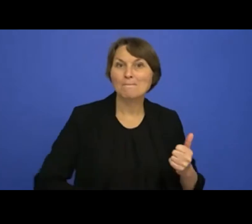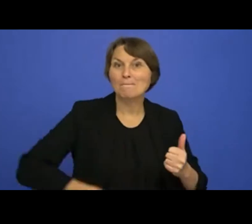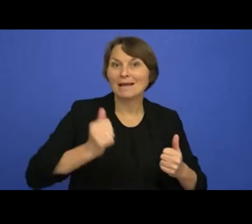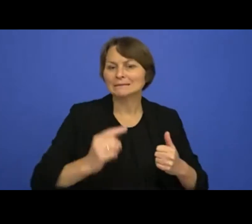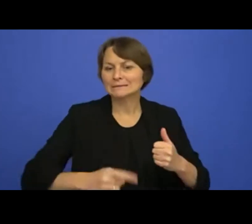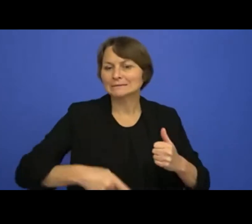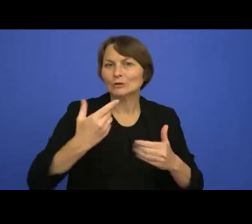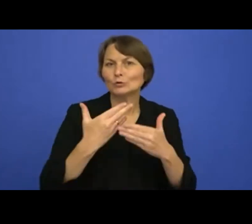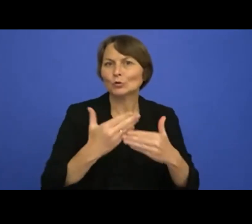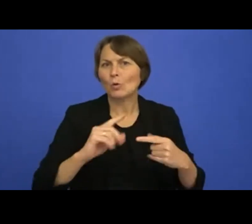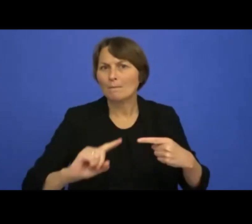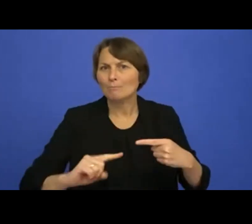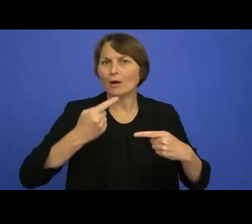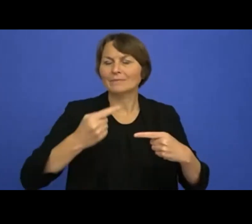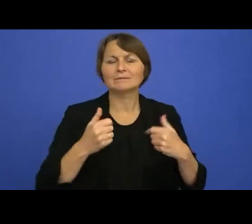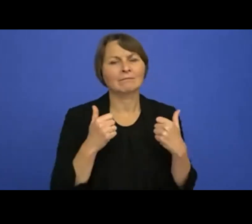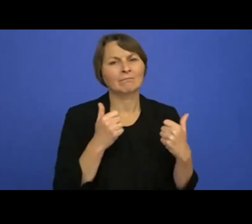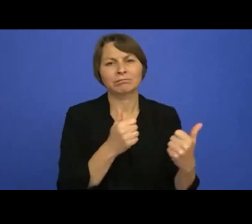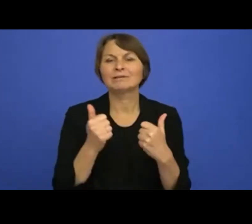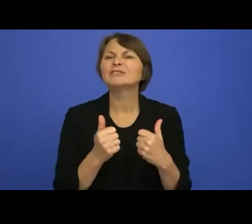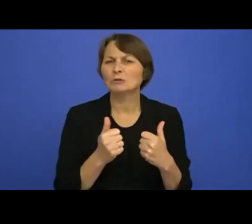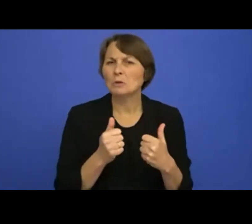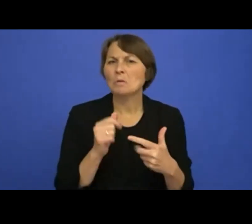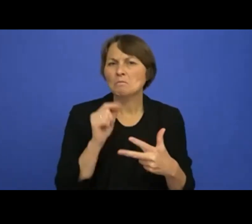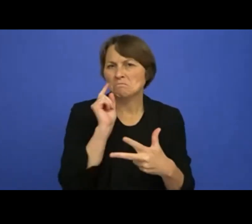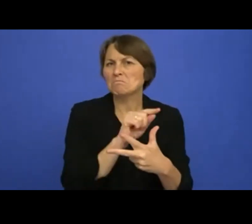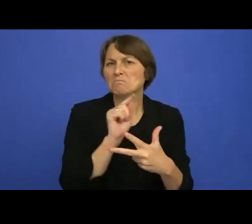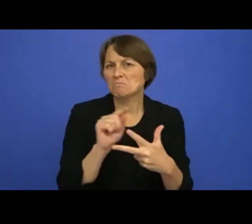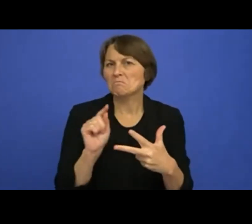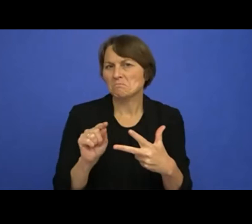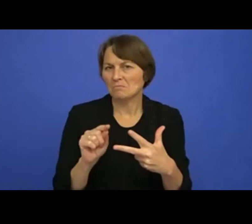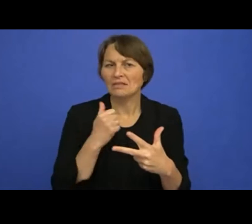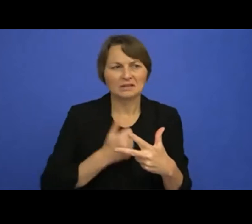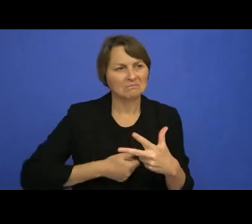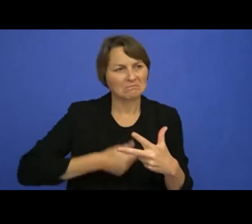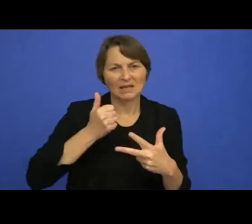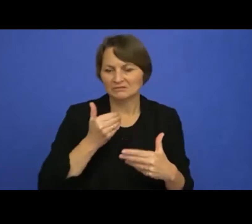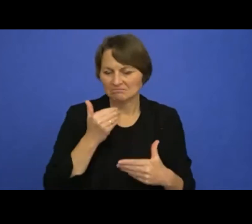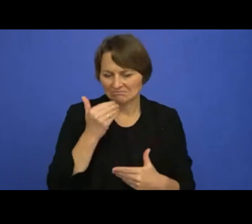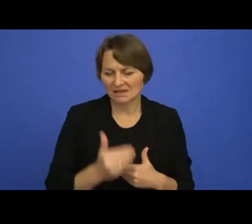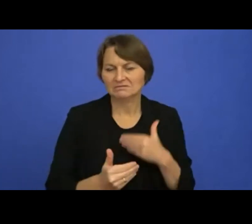les enfants sont bien formés au départ, ensuite tout ira bien pour eux. Donc voilà le genre de stratégie qu'il faut déployer